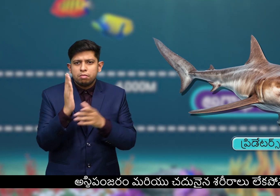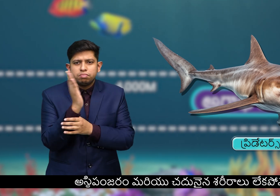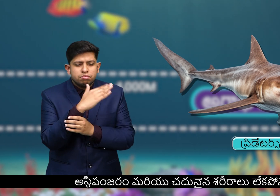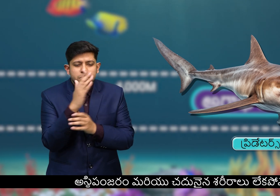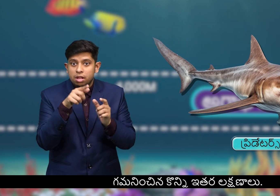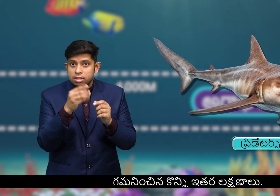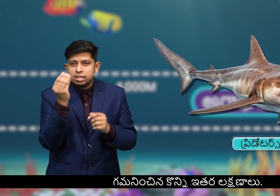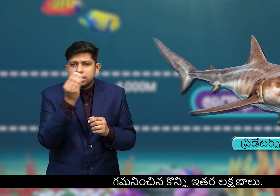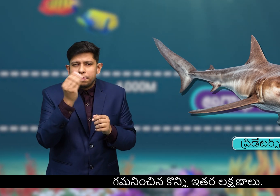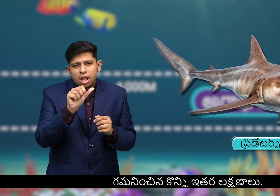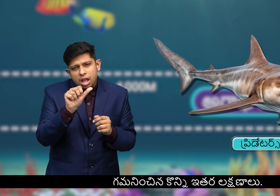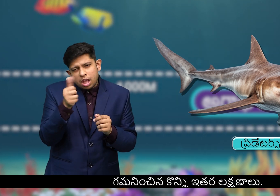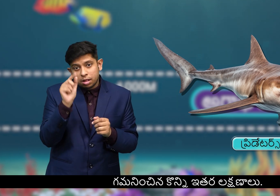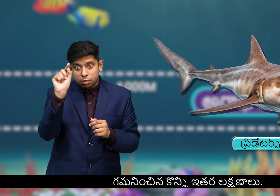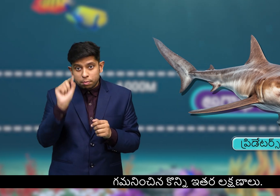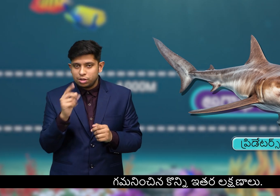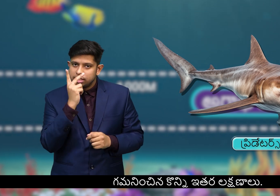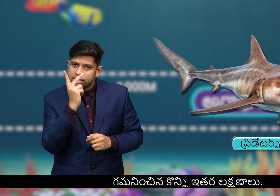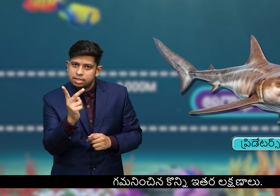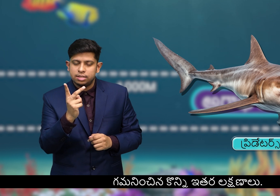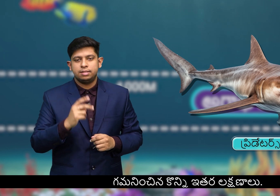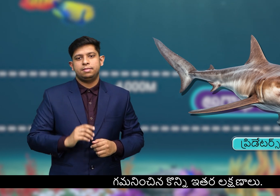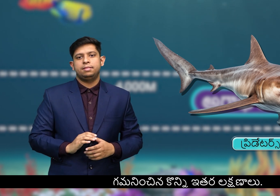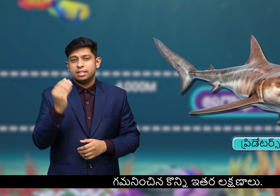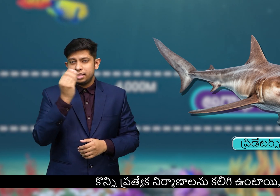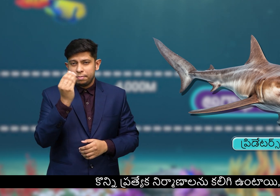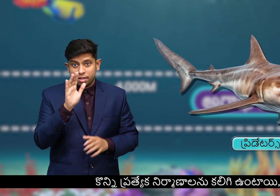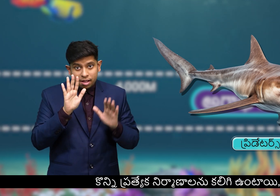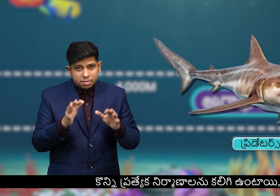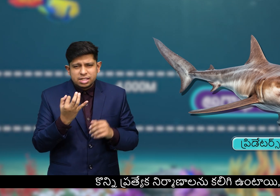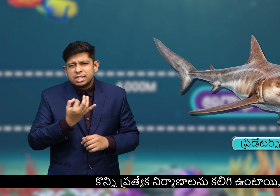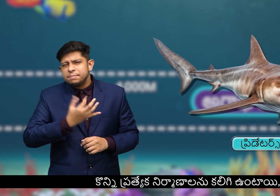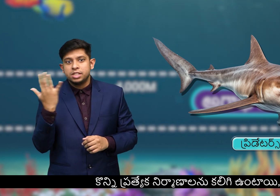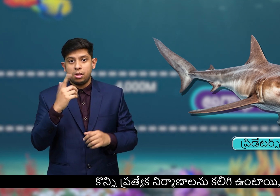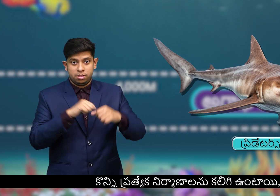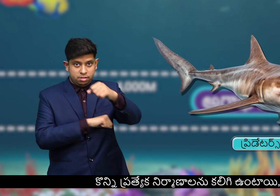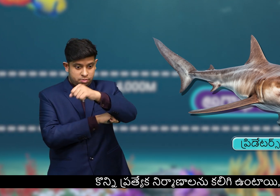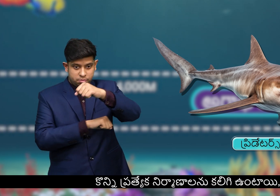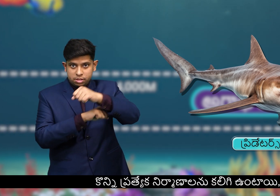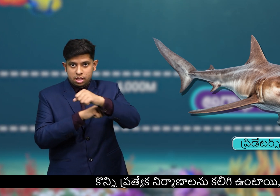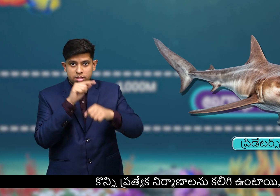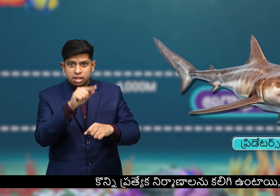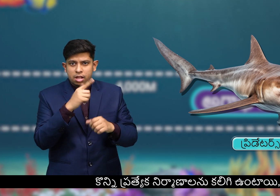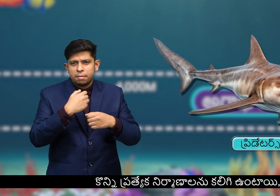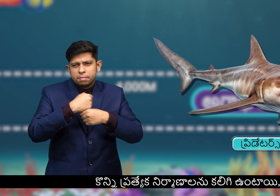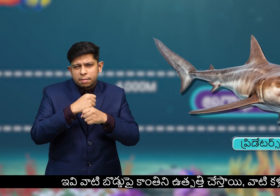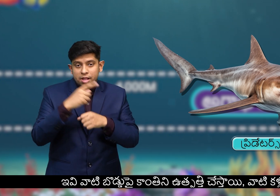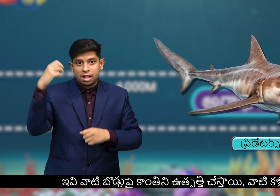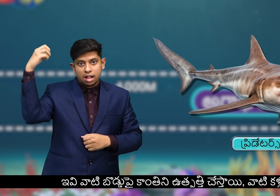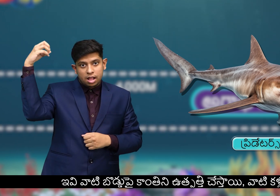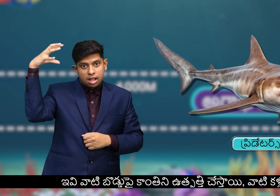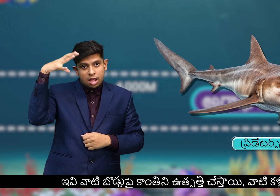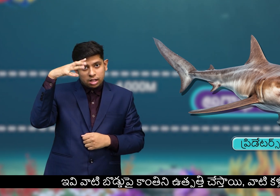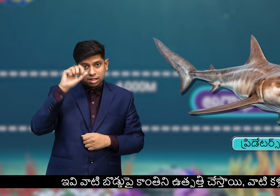లేకపోవడం గమనించిన కొన్ని ఇతర లక్షణాలు కొన్ని ప్రత్యేక నిర్మాణాలను కలిగి ఉంటాయి.